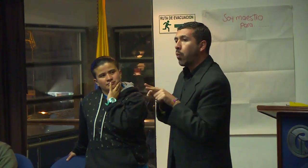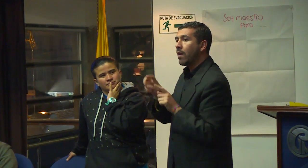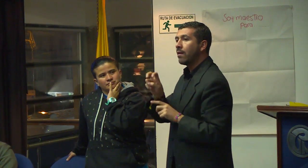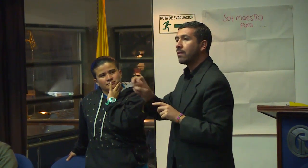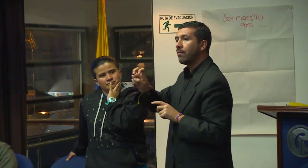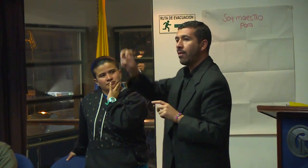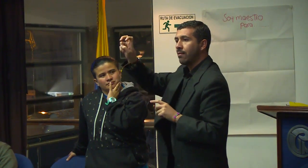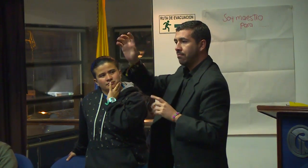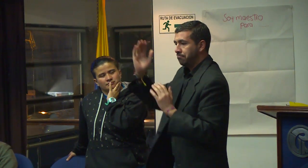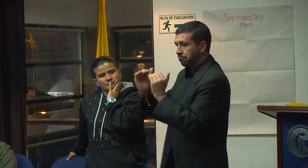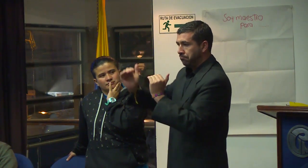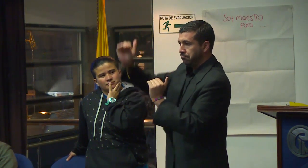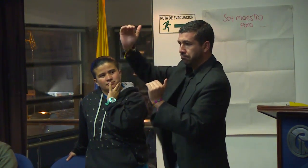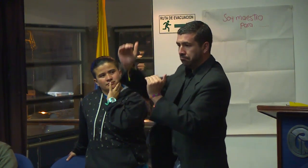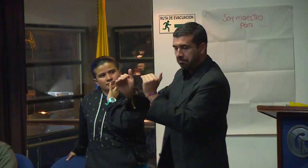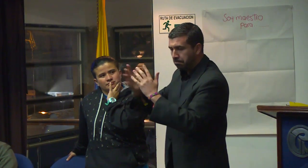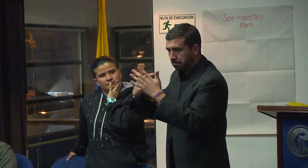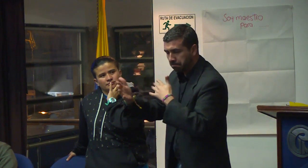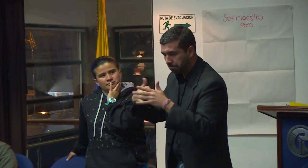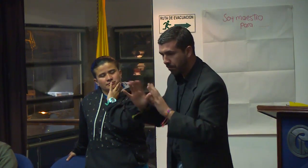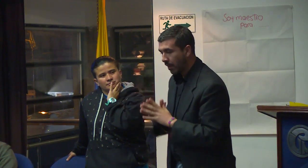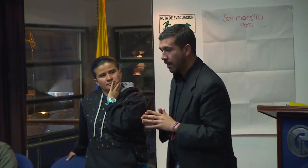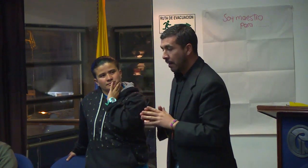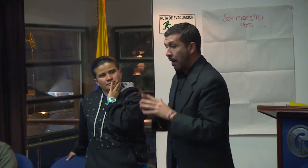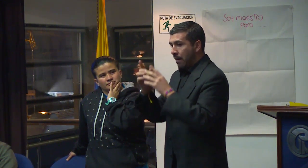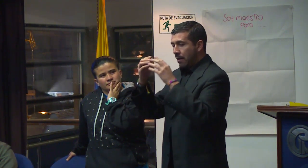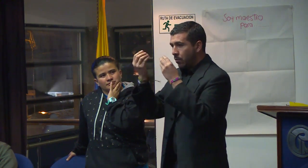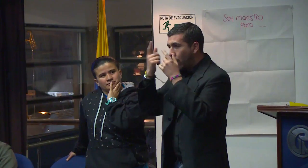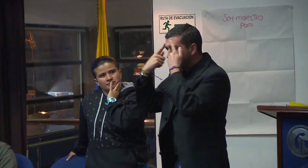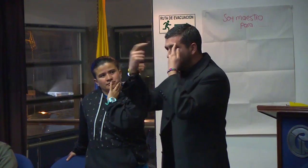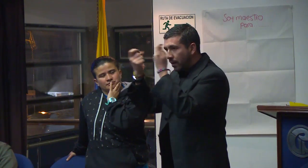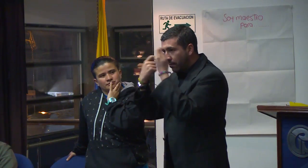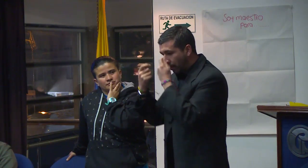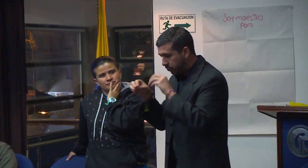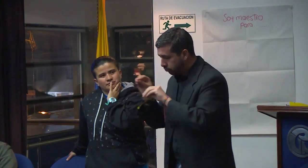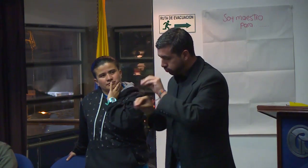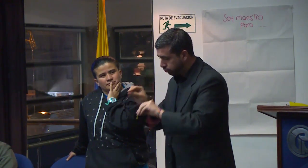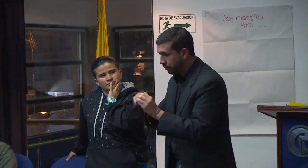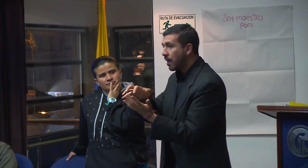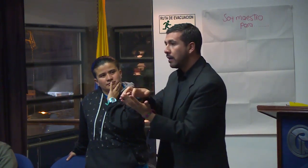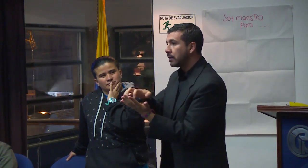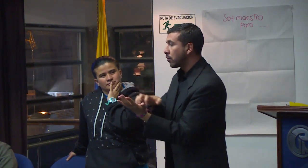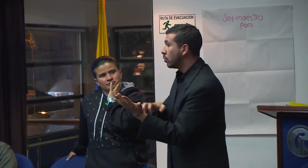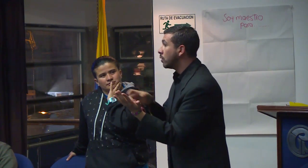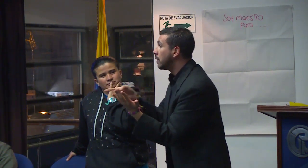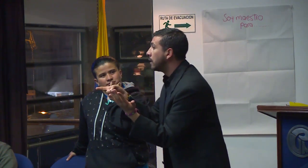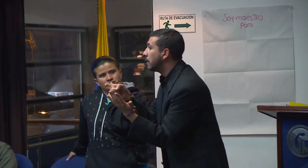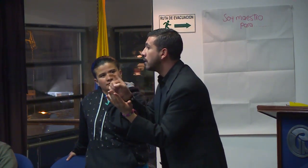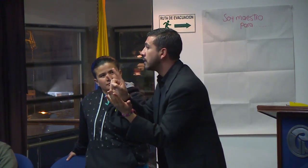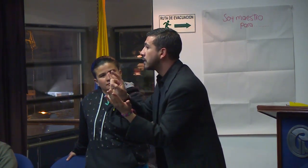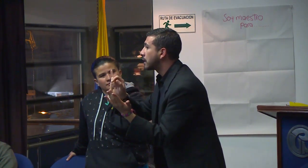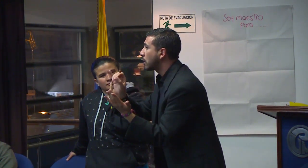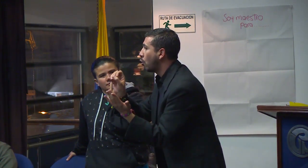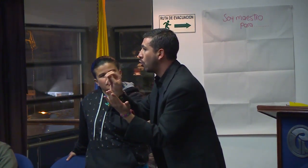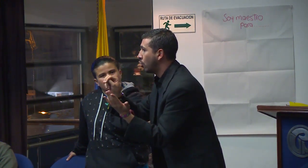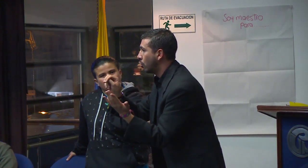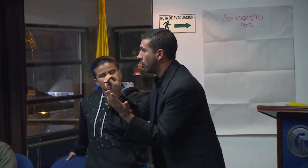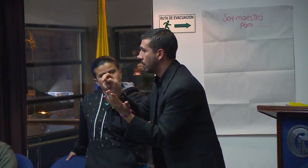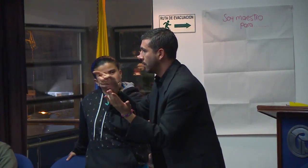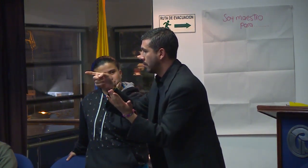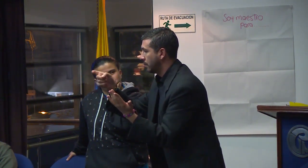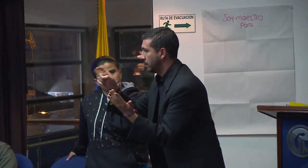a lo largo de su vida? ¿Sí? Han sido como unos procesos en diferentes niveles. El maestro se puede pensar unas